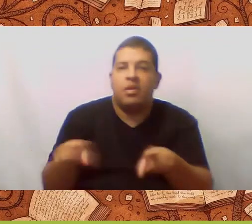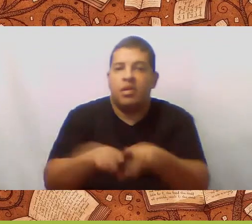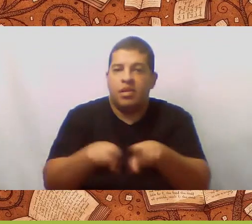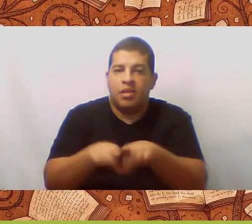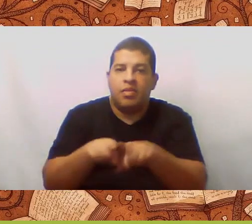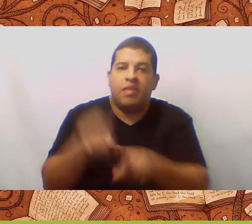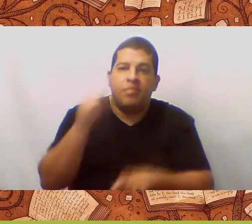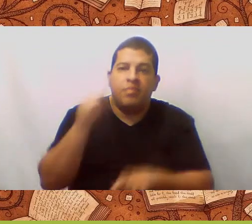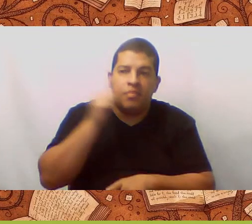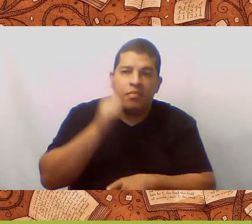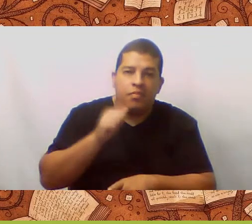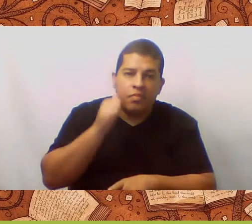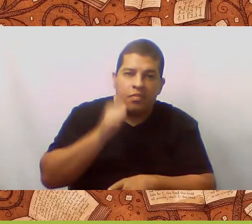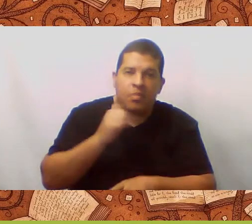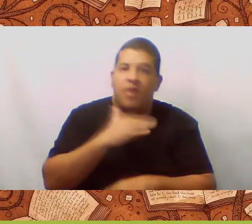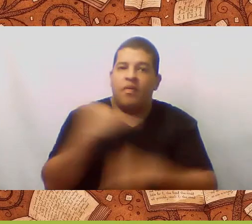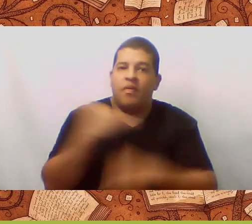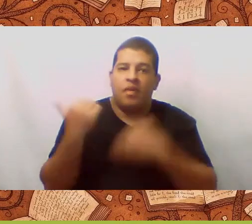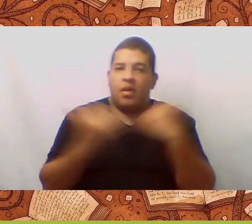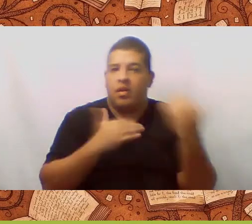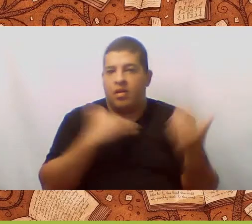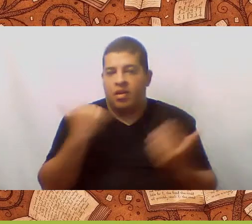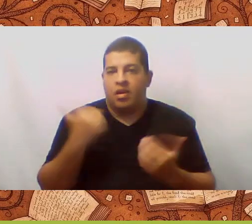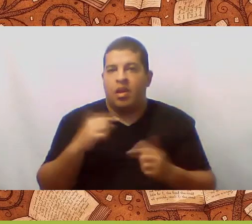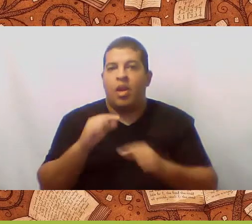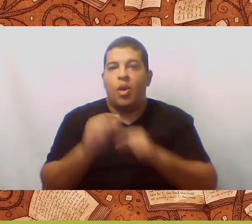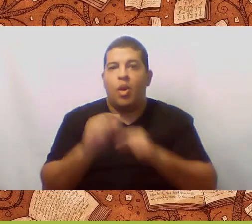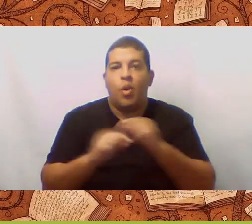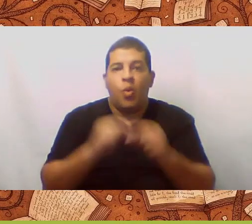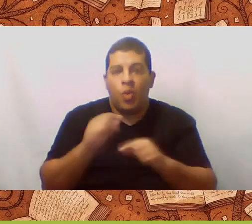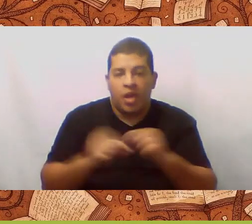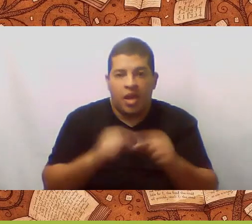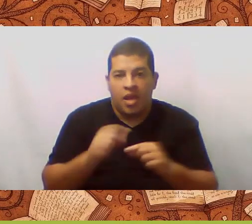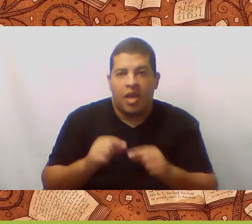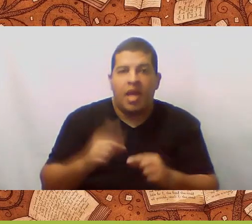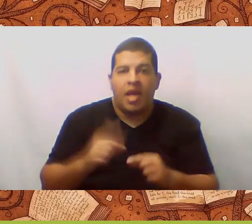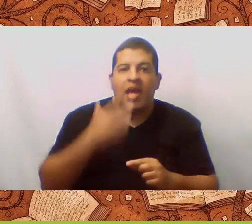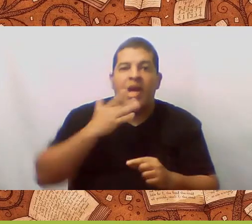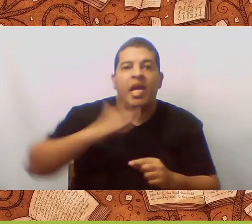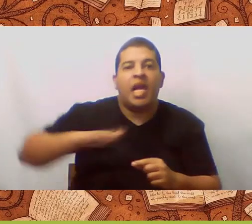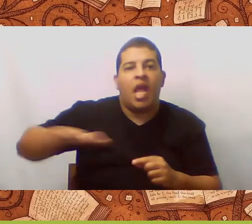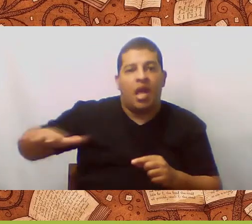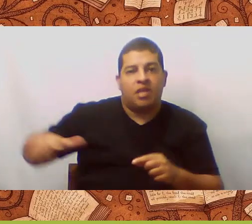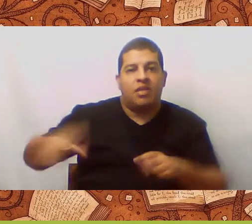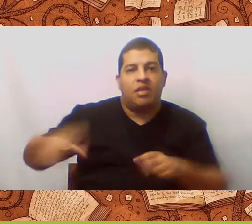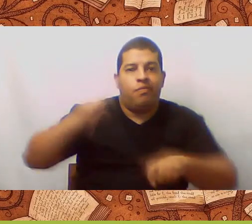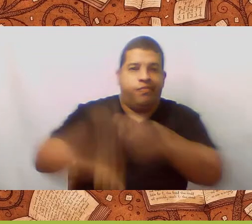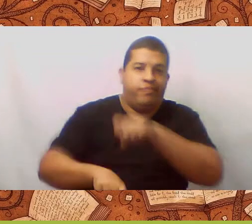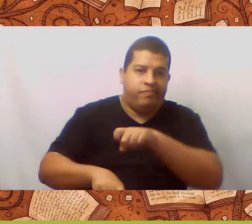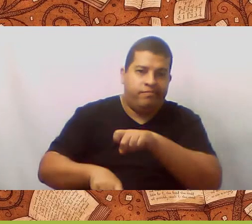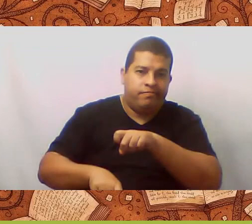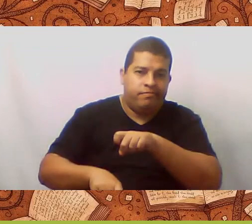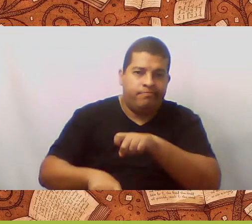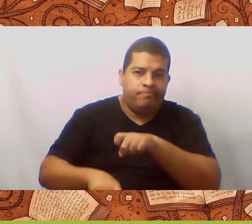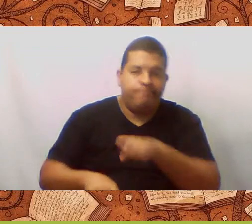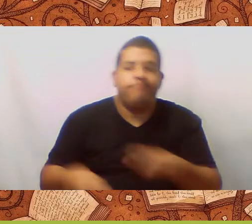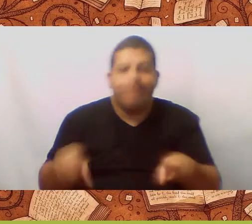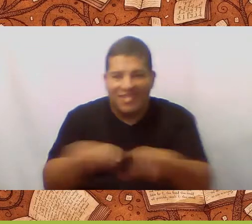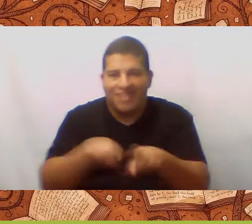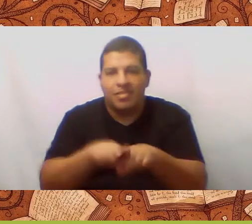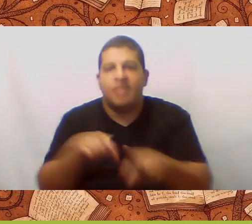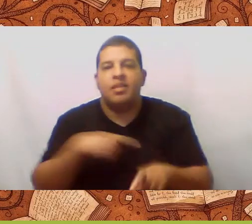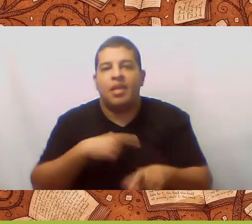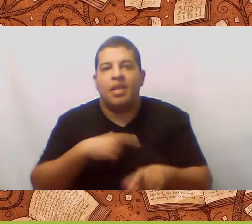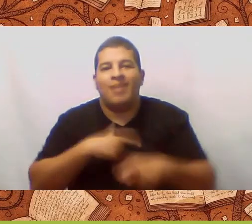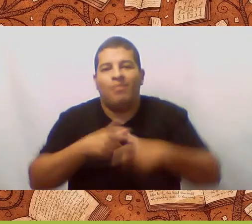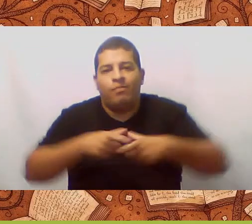pedofilia. Né? A pedofilia é também alguma coisa que começou a se incrementar na